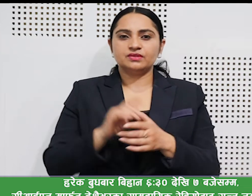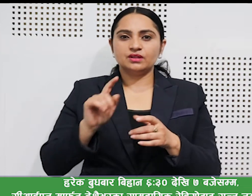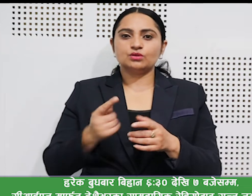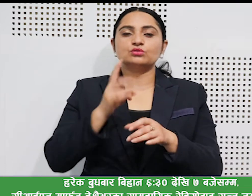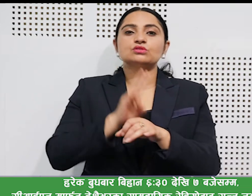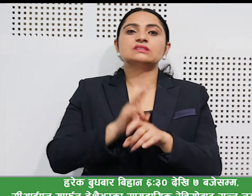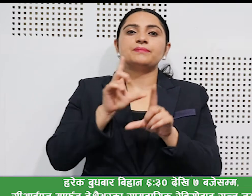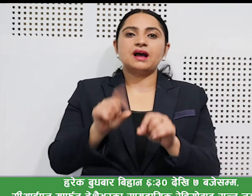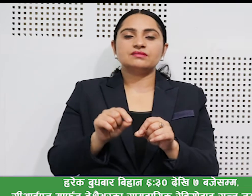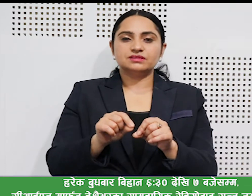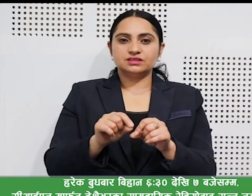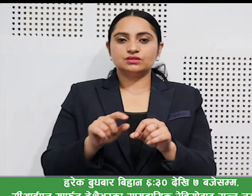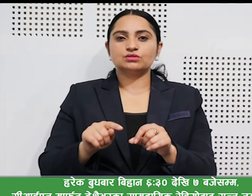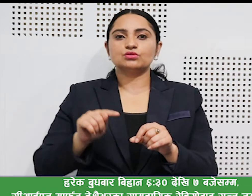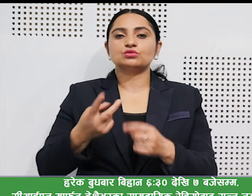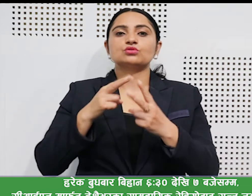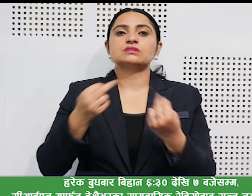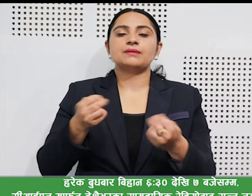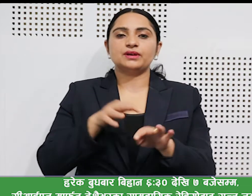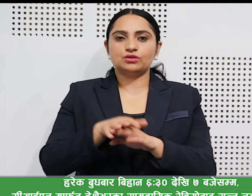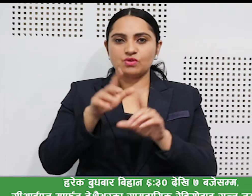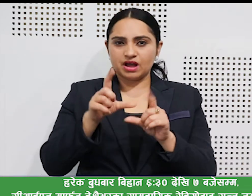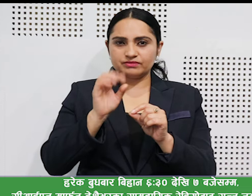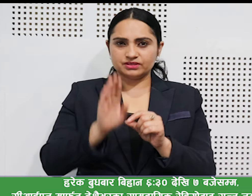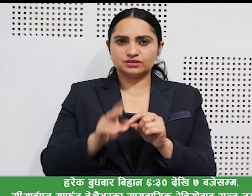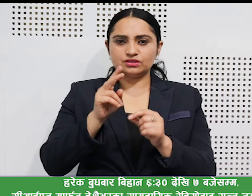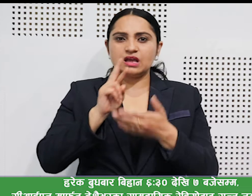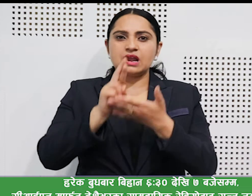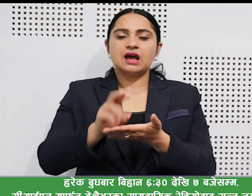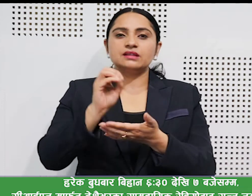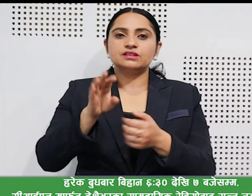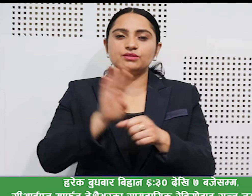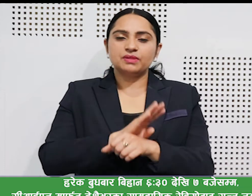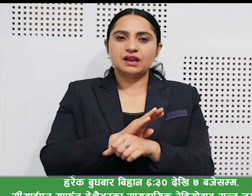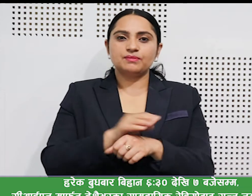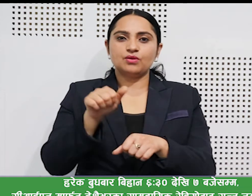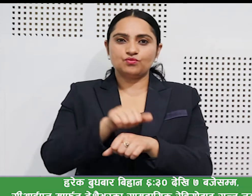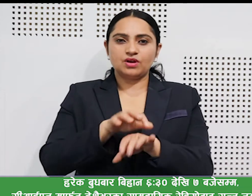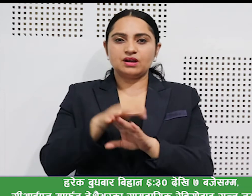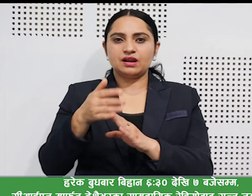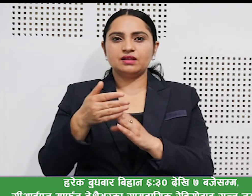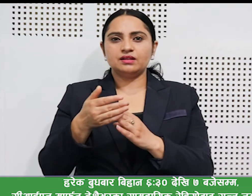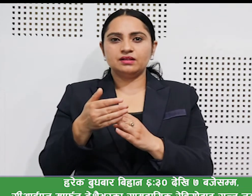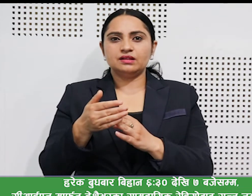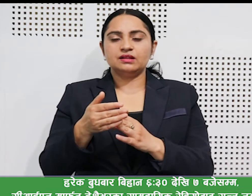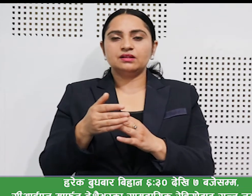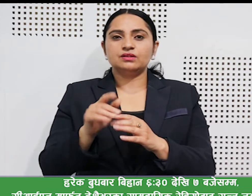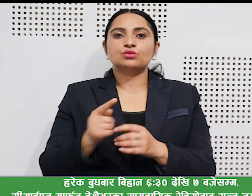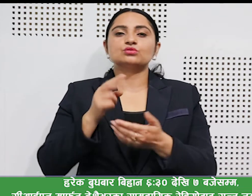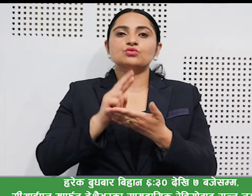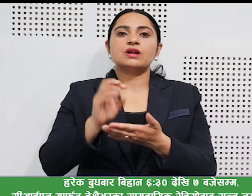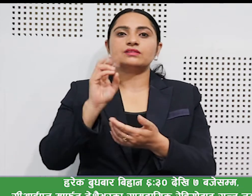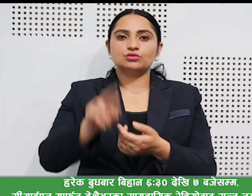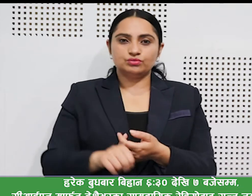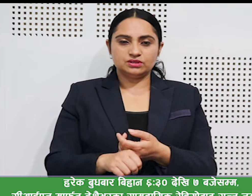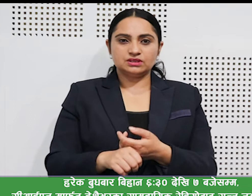सिट चाहिन्छ अथवा इक्विपमेन्टहरू कस्तो चाहिन्छ। त्यसै गरी उहाँहरूलाई राहत दिनु पर्दाखेरि चाहिँ राहतभित्र जुन स्टाफ हुनुपर्ने हुन्छ, जस्तो डिग्निटी